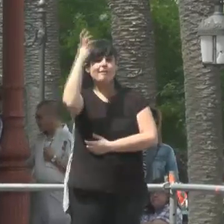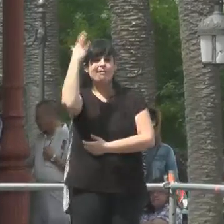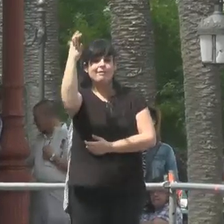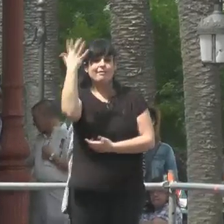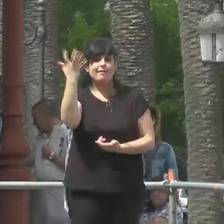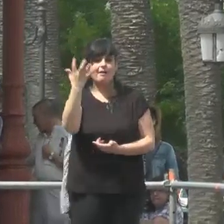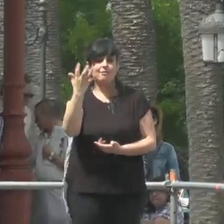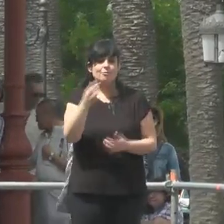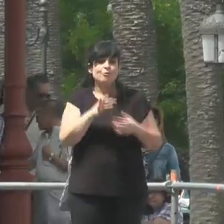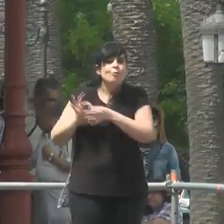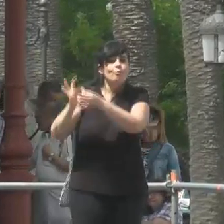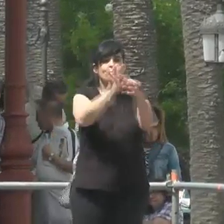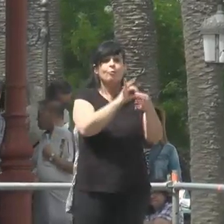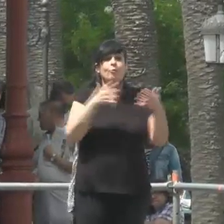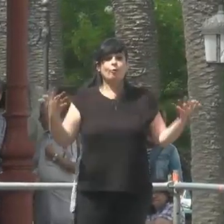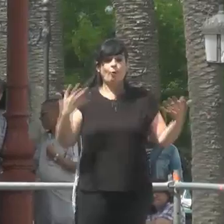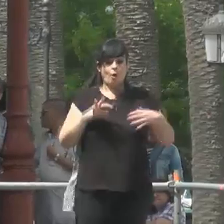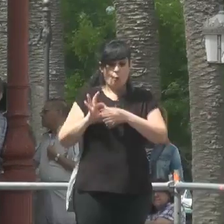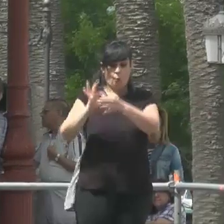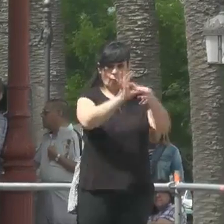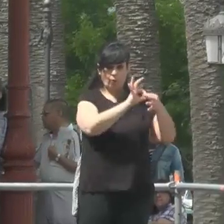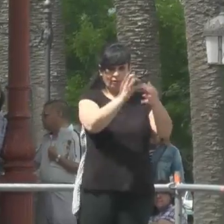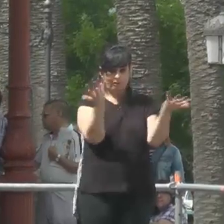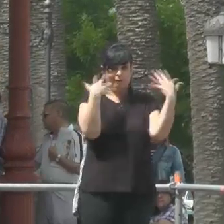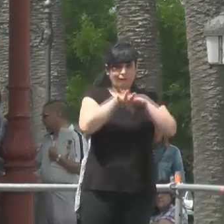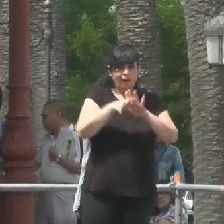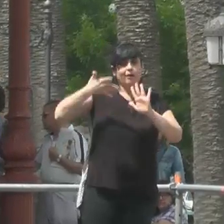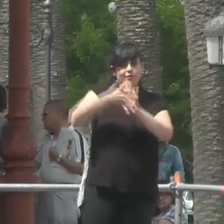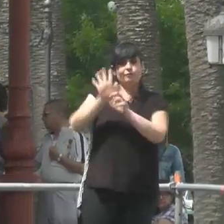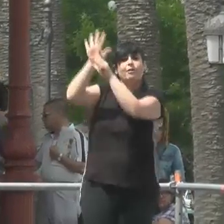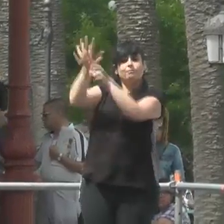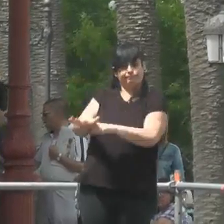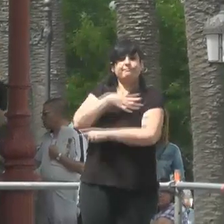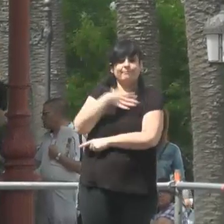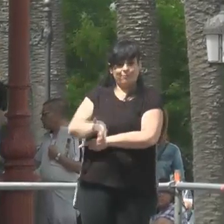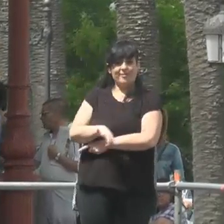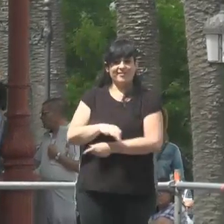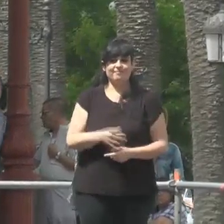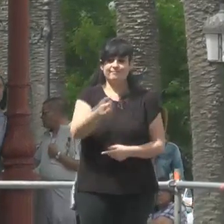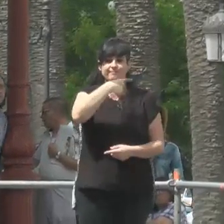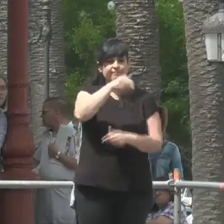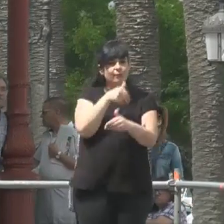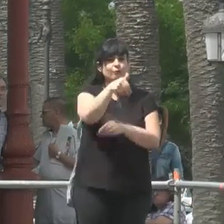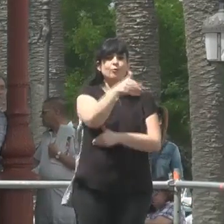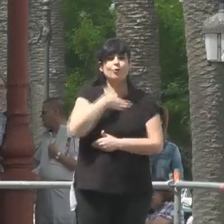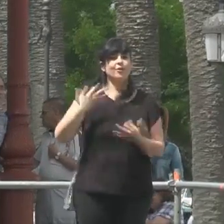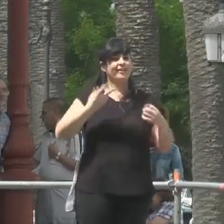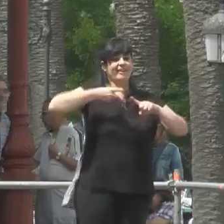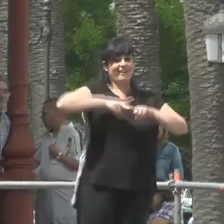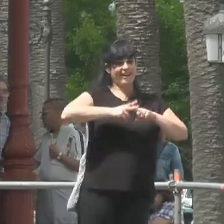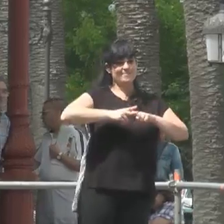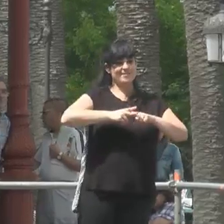só coa unidade, só coa confluencia poderemos derrotalos. Aspiramos a ser unha ferramenta transformadora